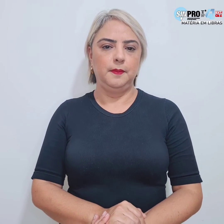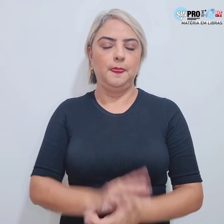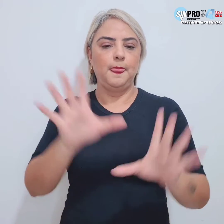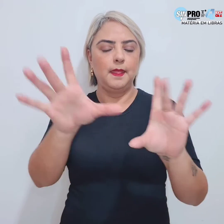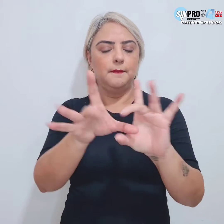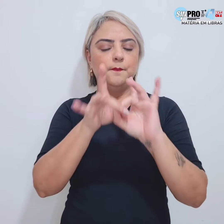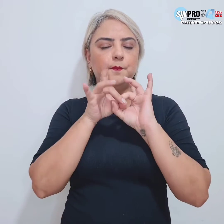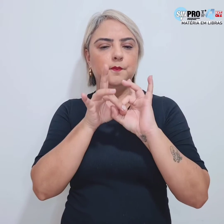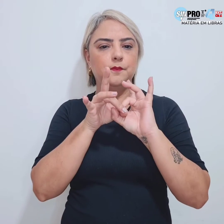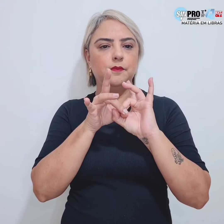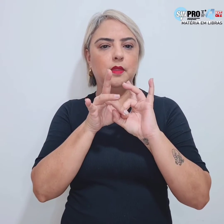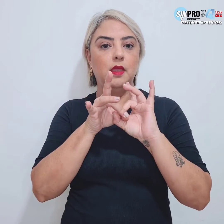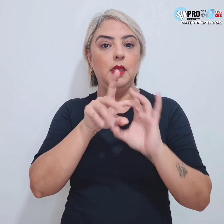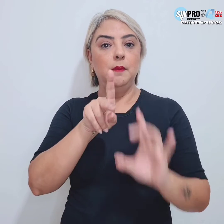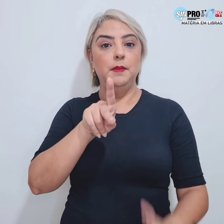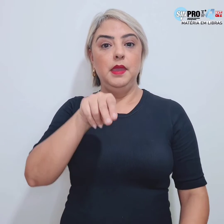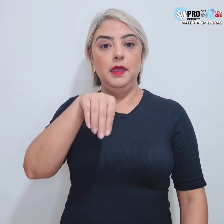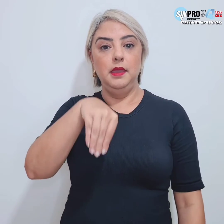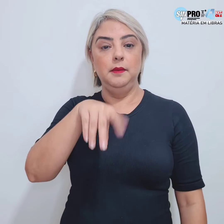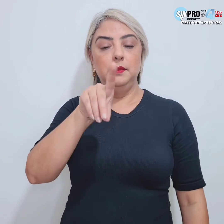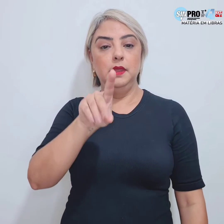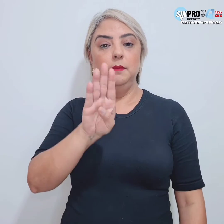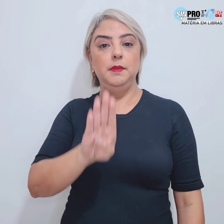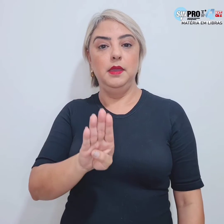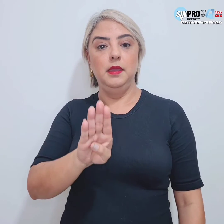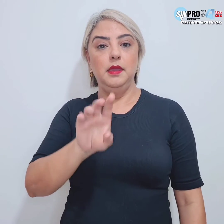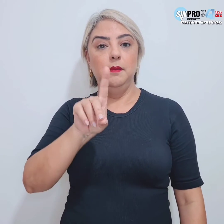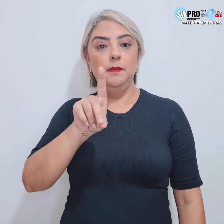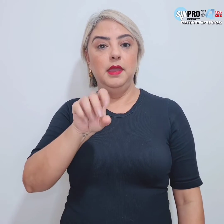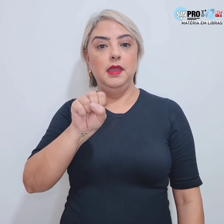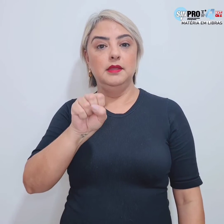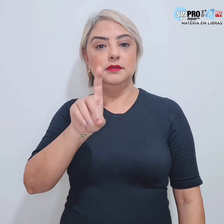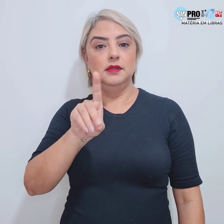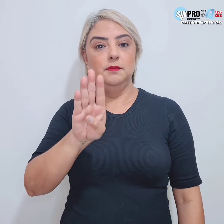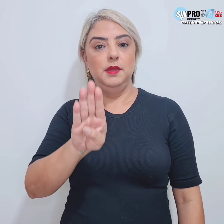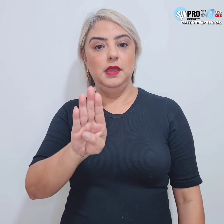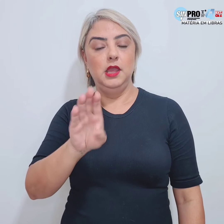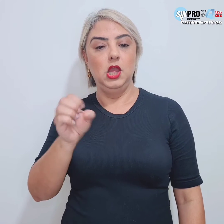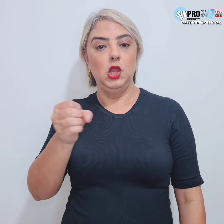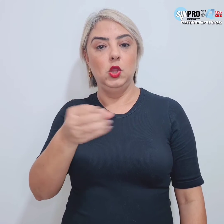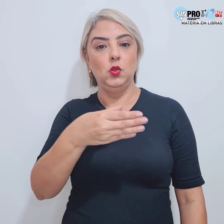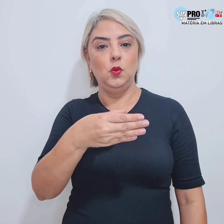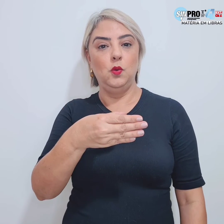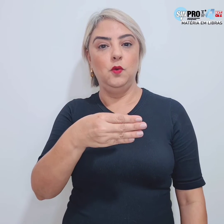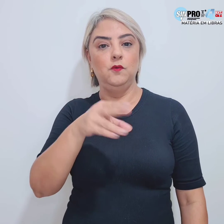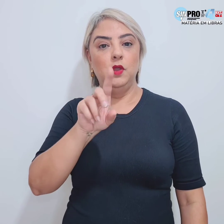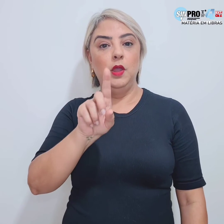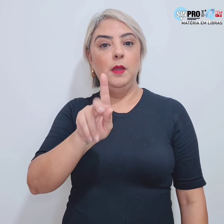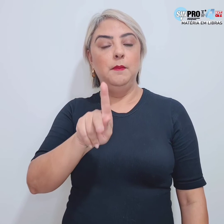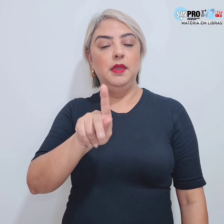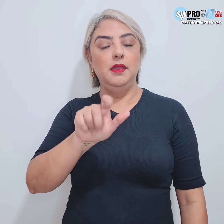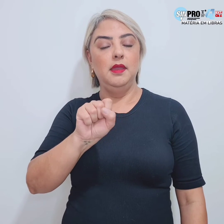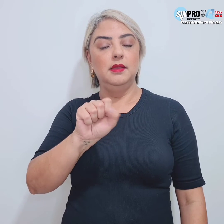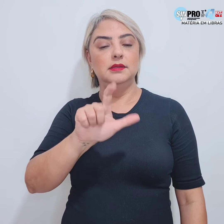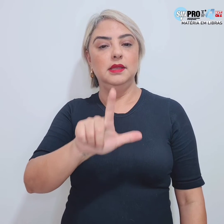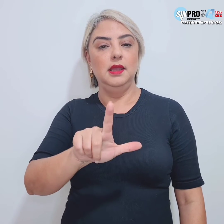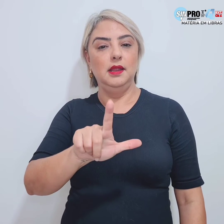PMDB, PSDB, Novo, PSL, DEM,